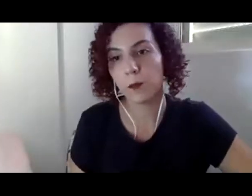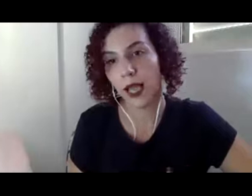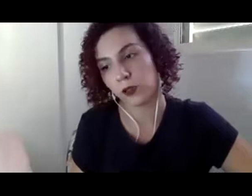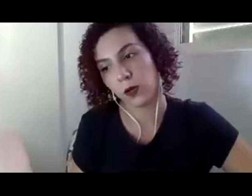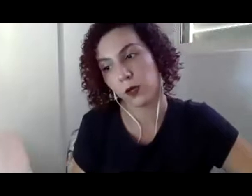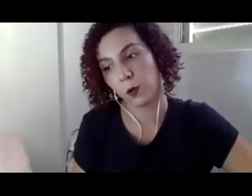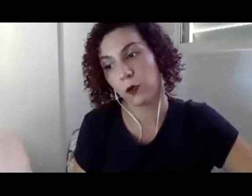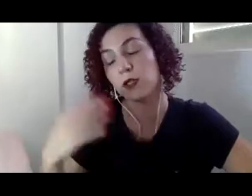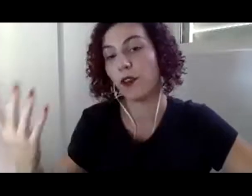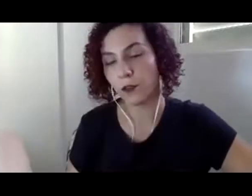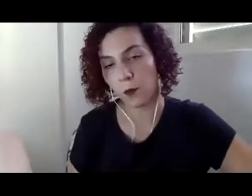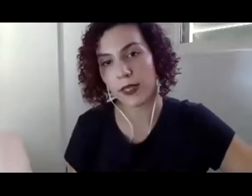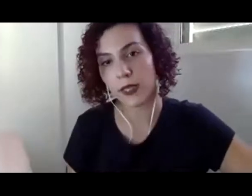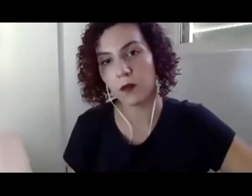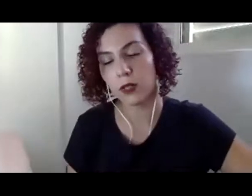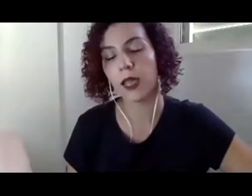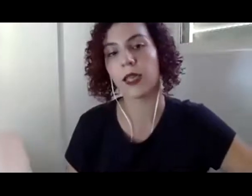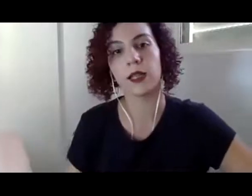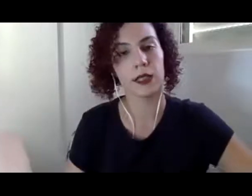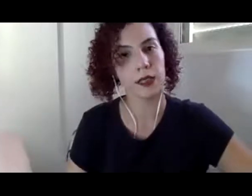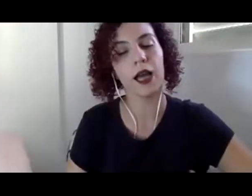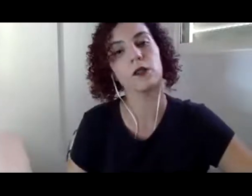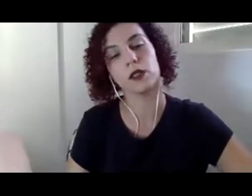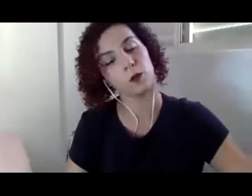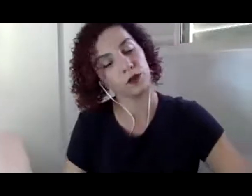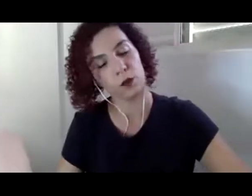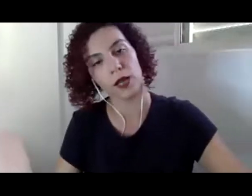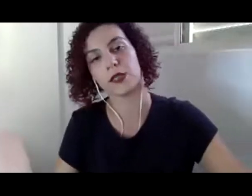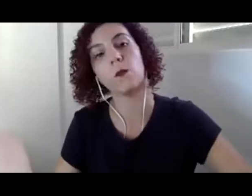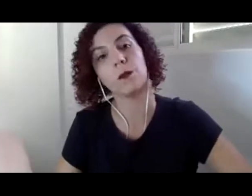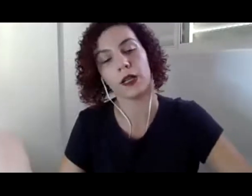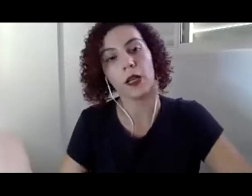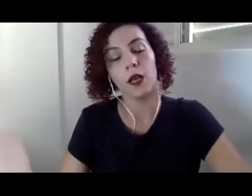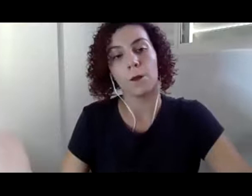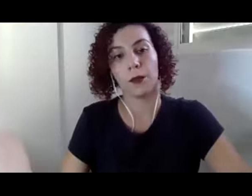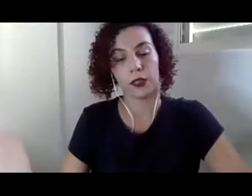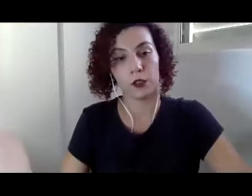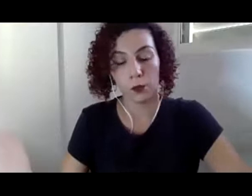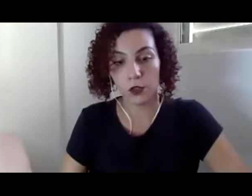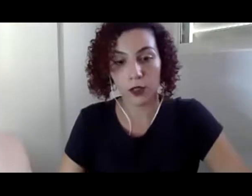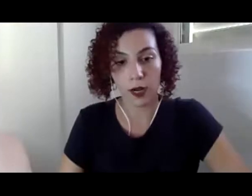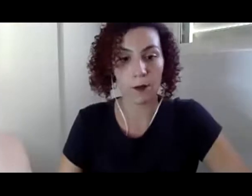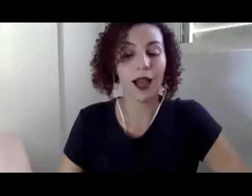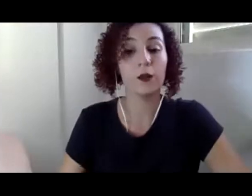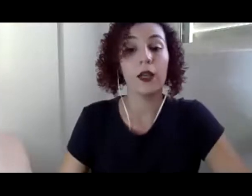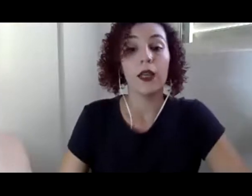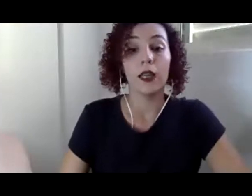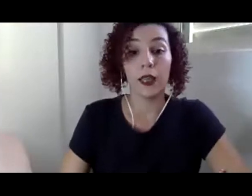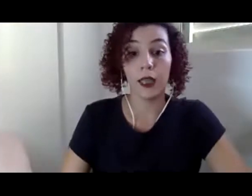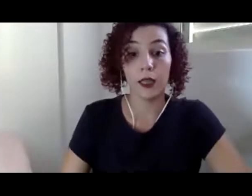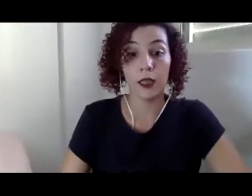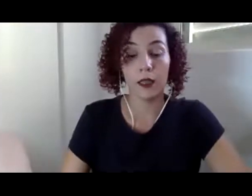maiores explicações sobre, inclusive, a formação, né, que é necessário se ter uma formação para esse tipo de trabalho,